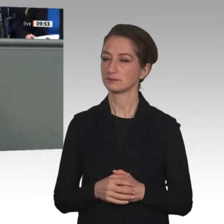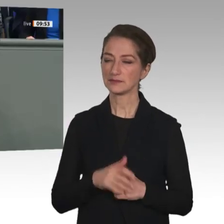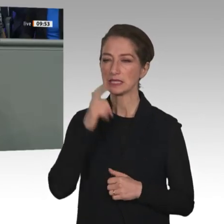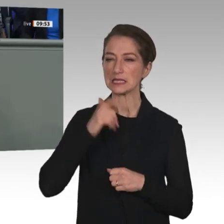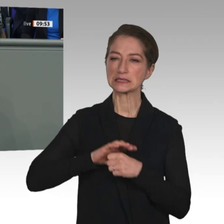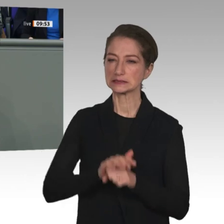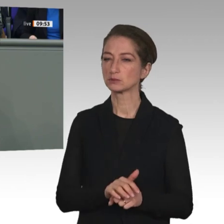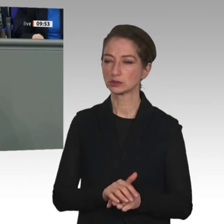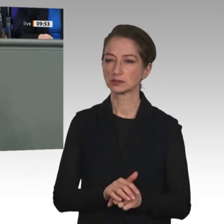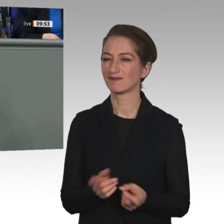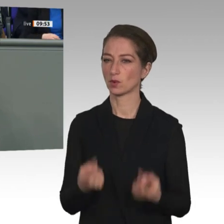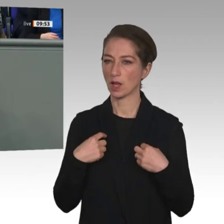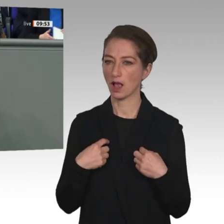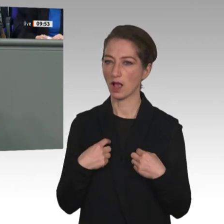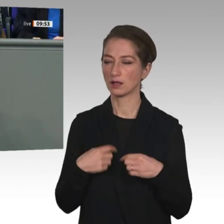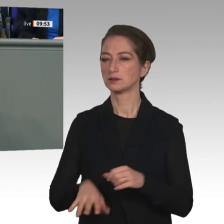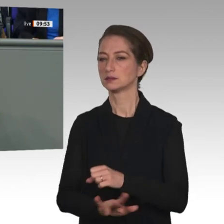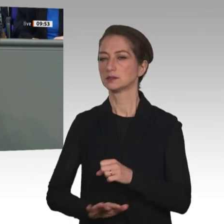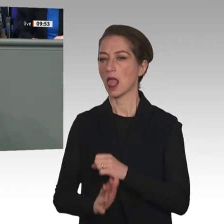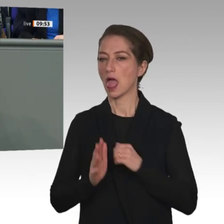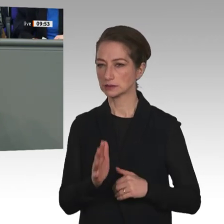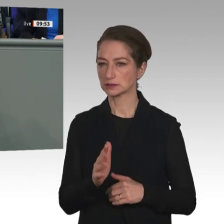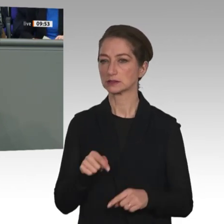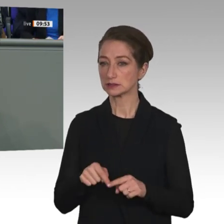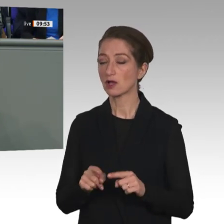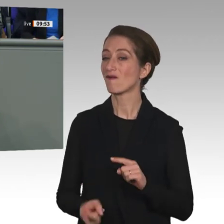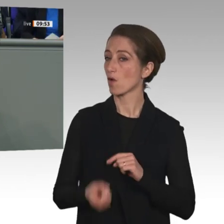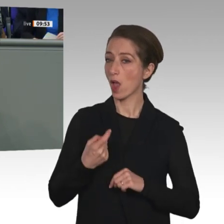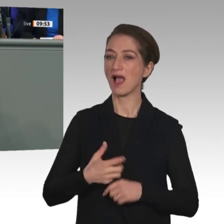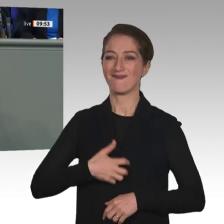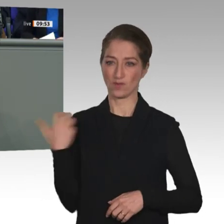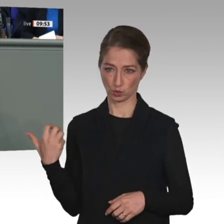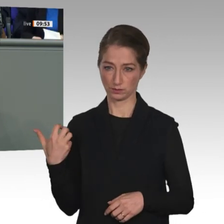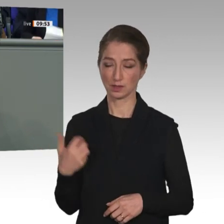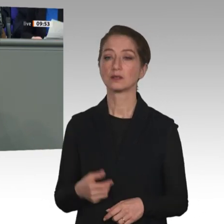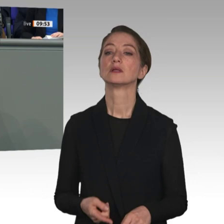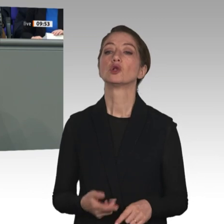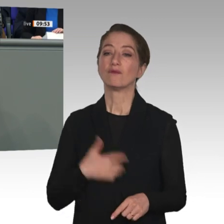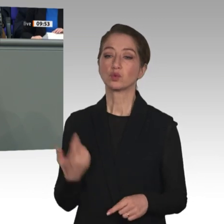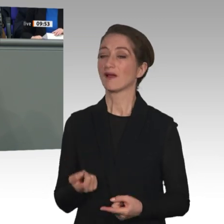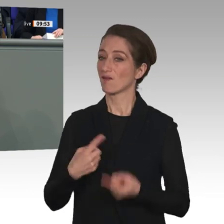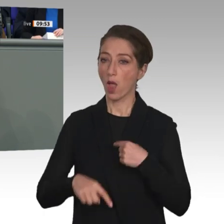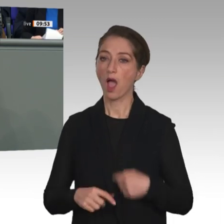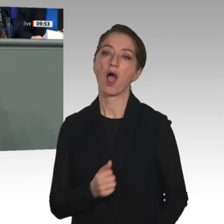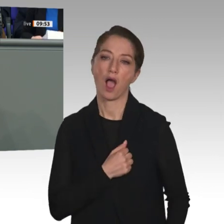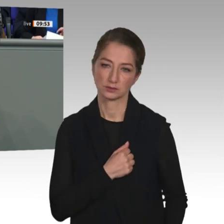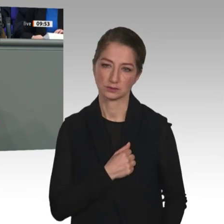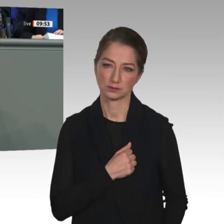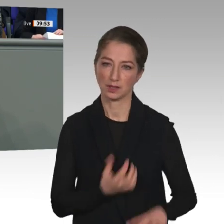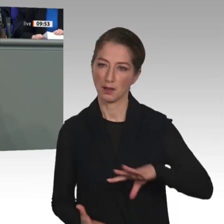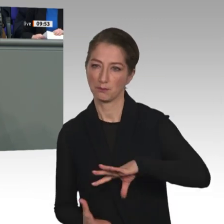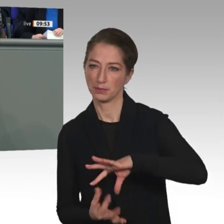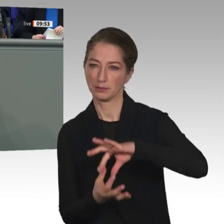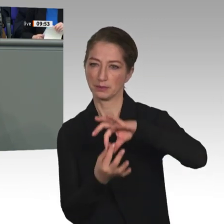Rassismus speist sich aus Hass. Hass speist aus Wut. Wut speist sich aus Angst. Und hier sitzen gerade im